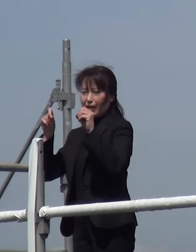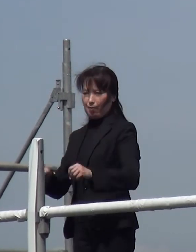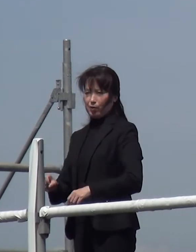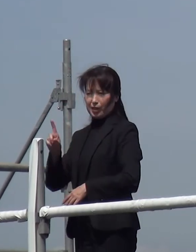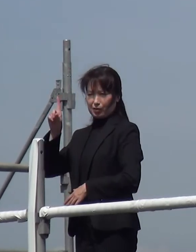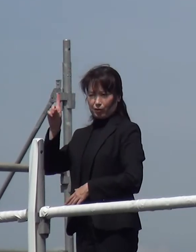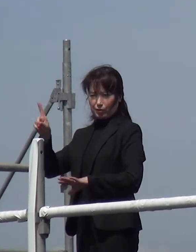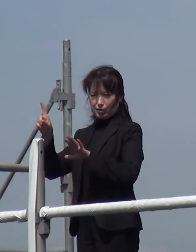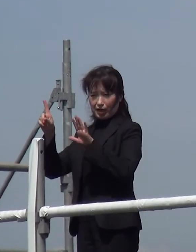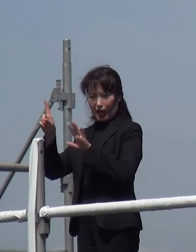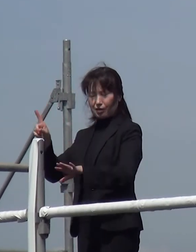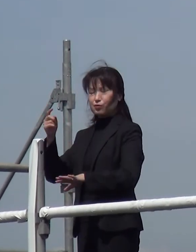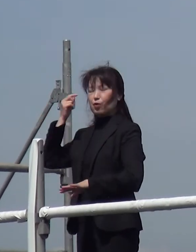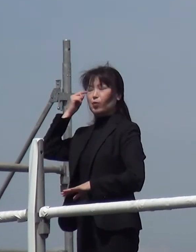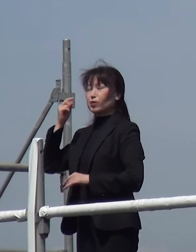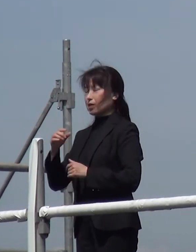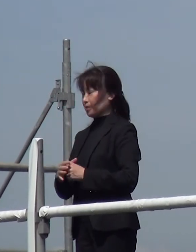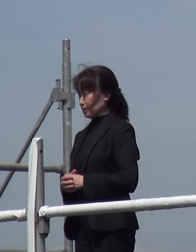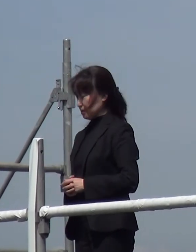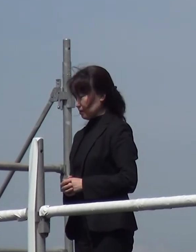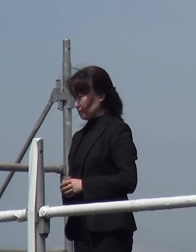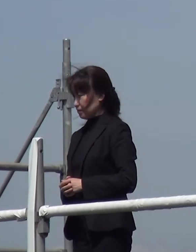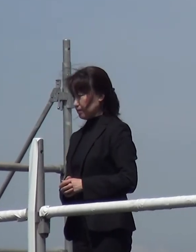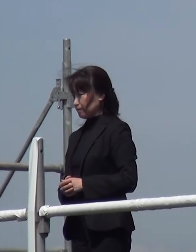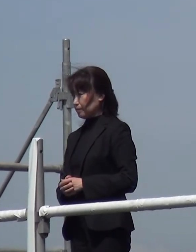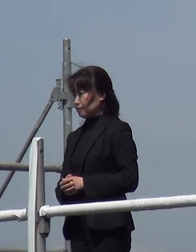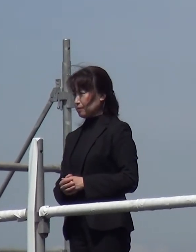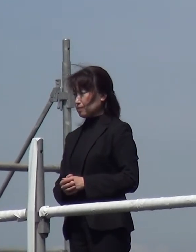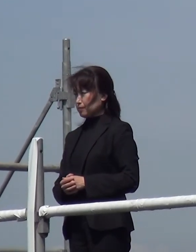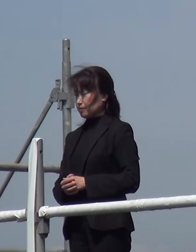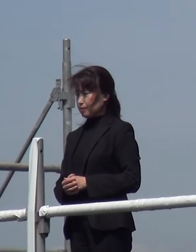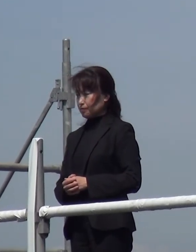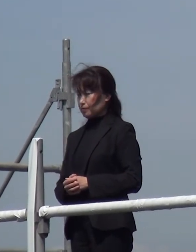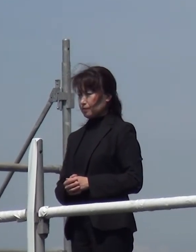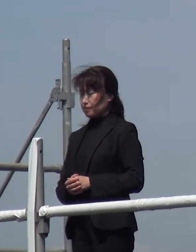だろうと思うからであります。